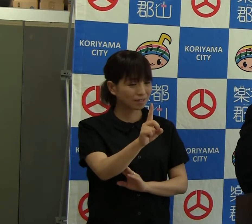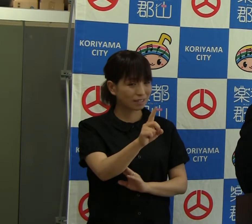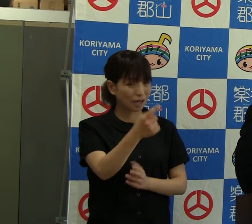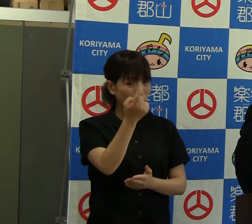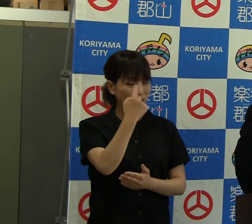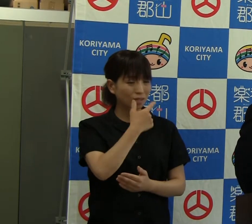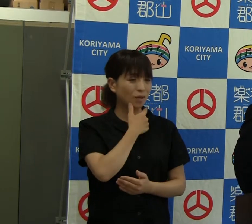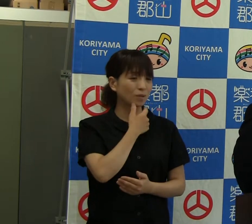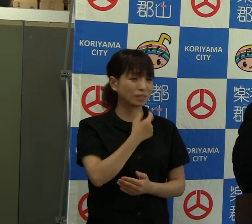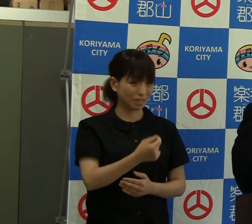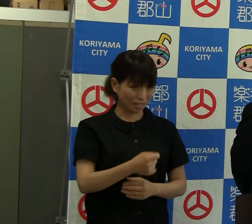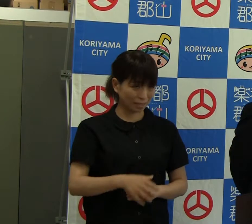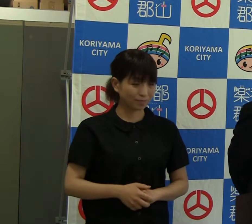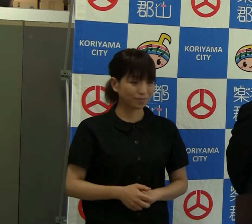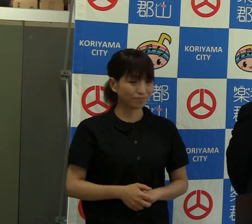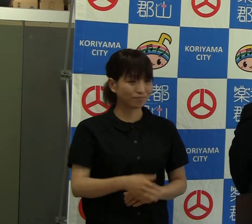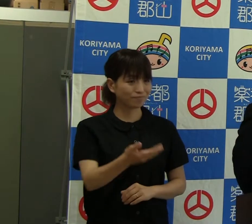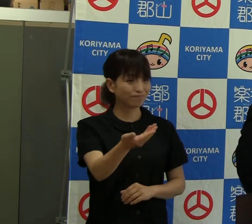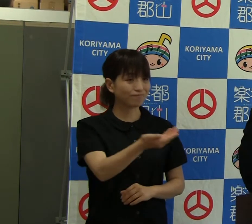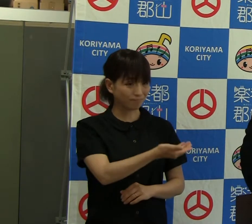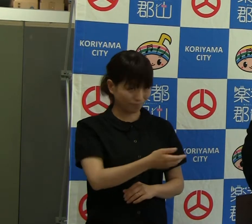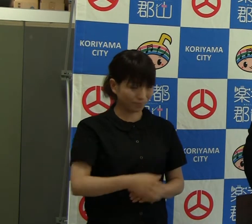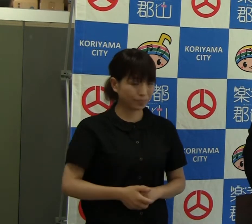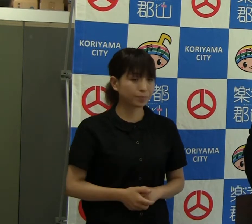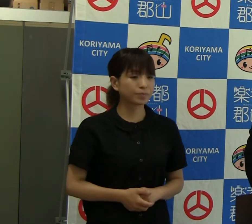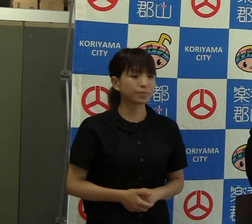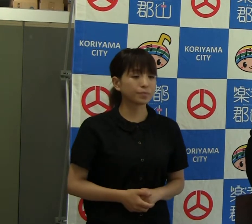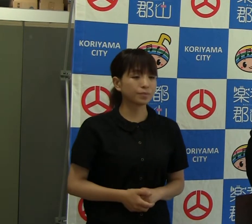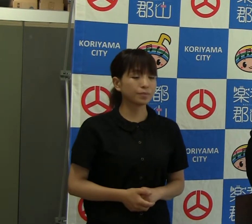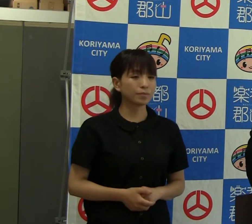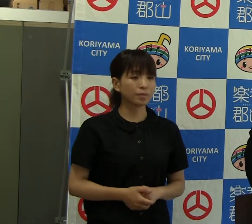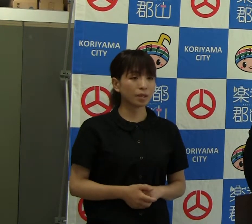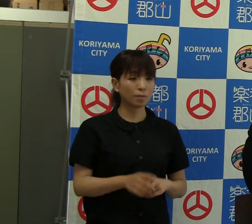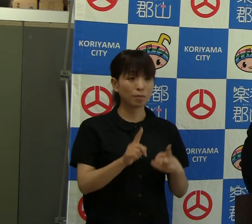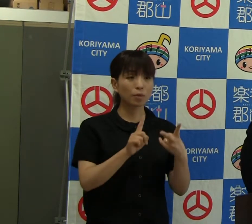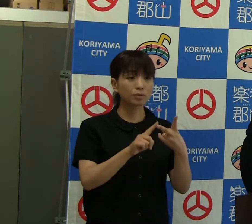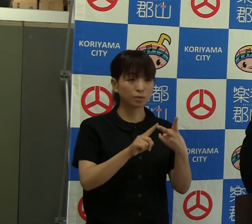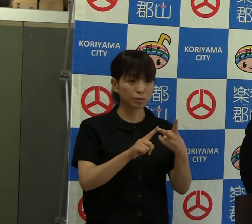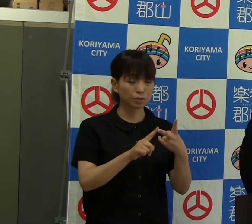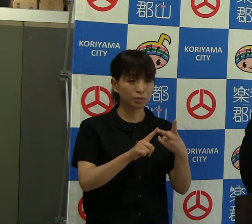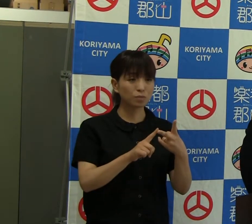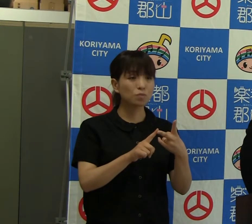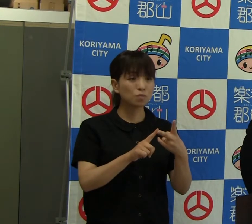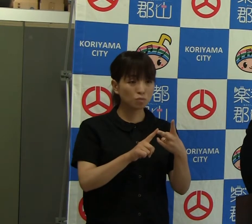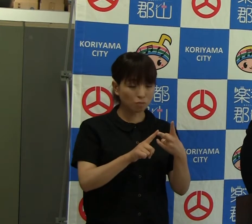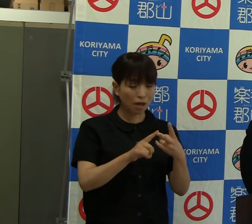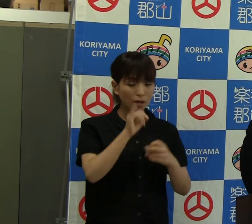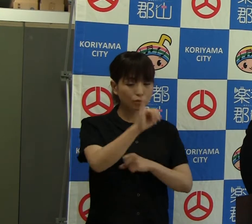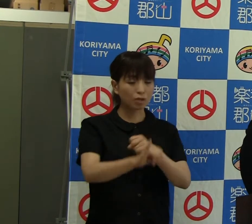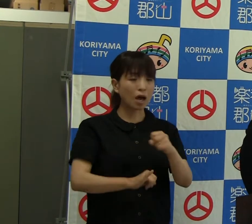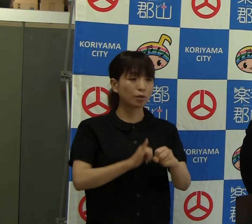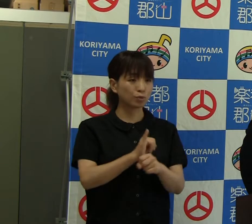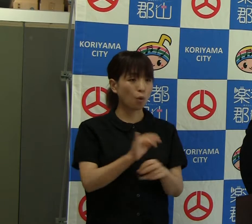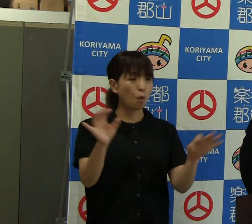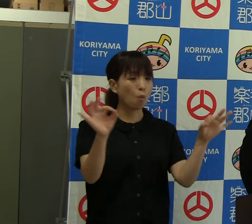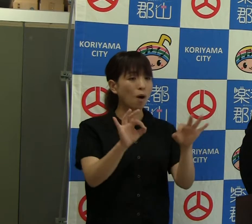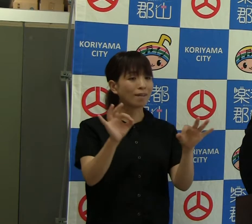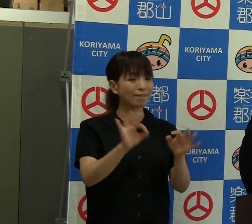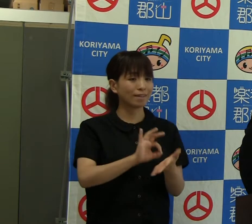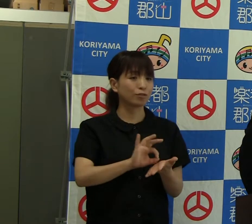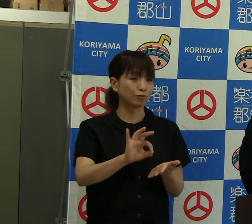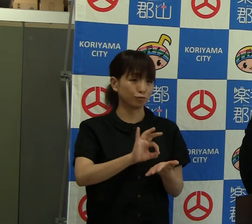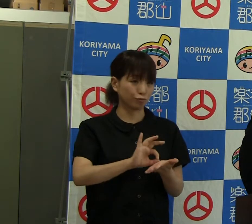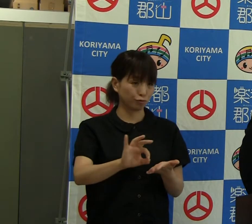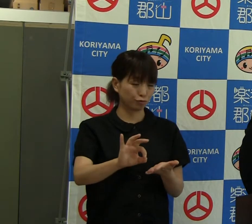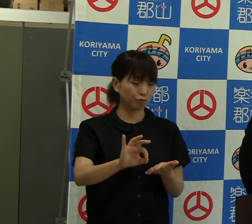教えていただきたいと思います。あともう一点は、このクラウドファンディングの件なんですけども、